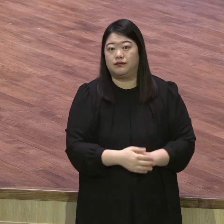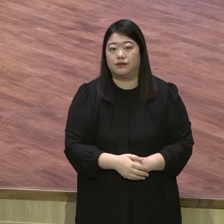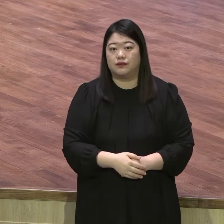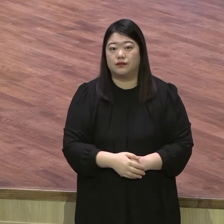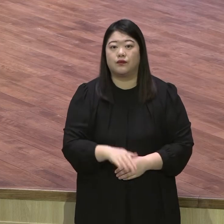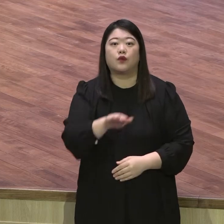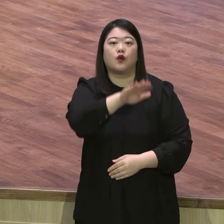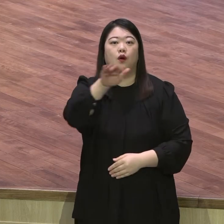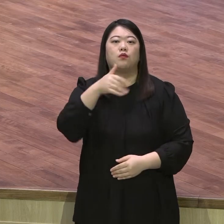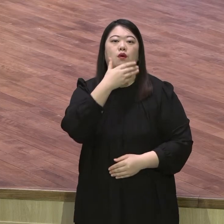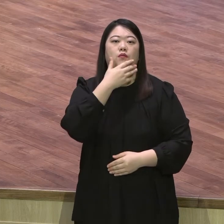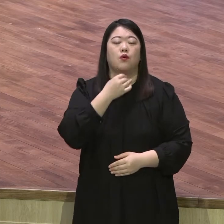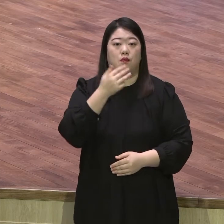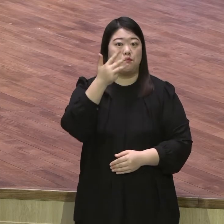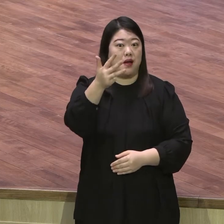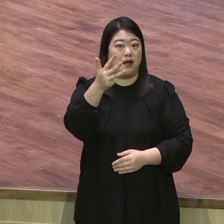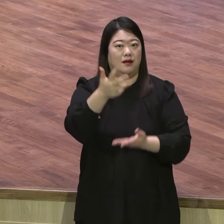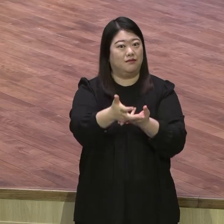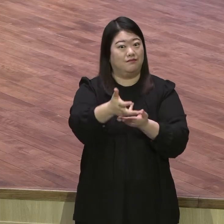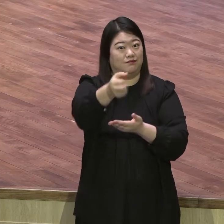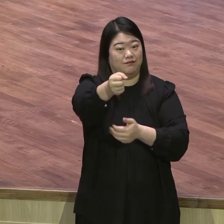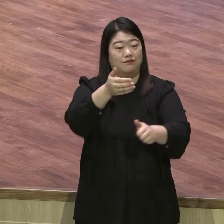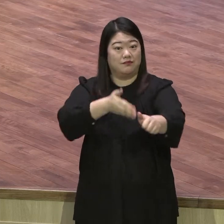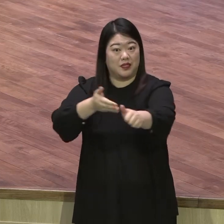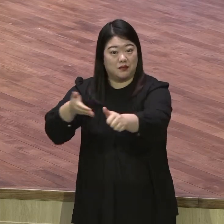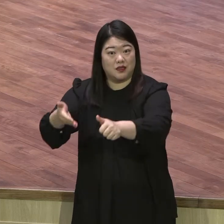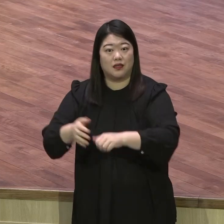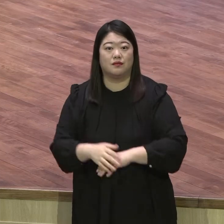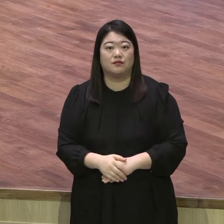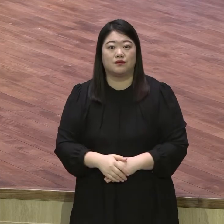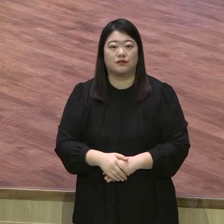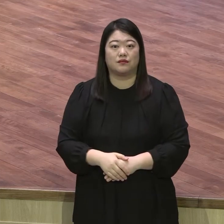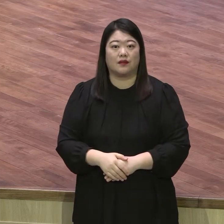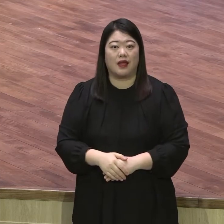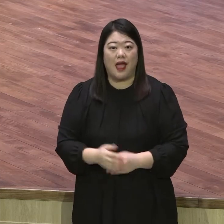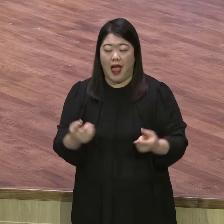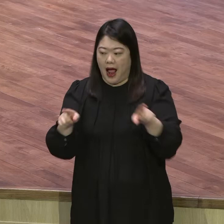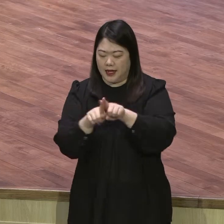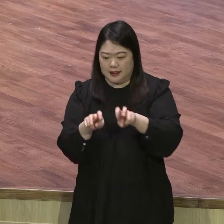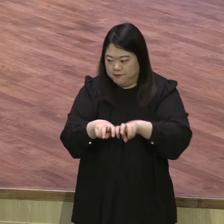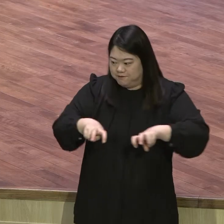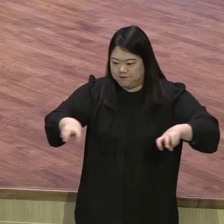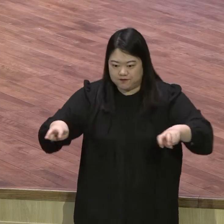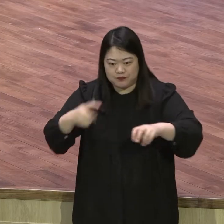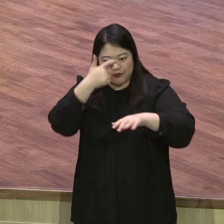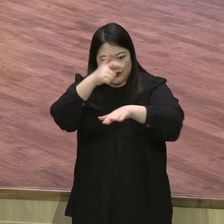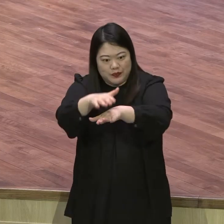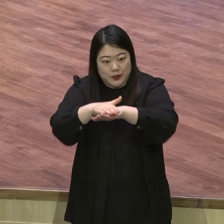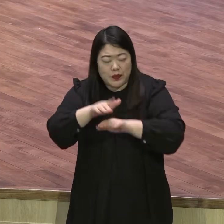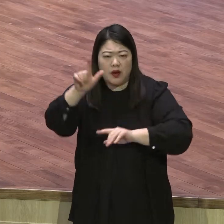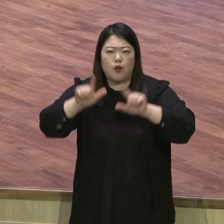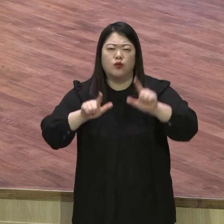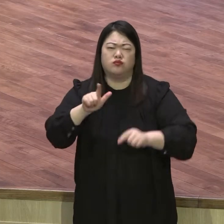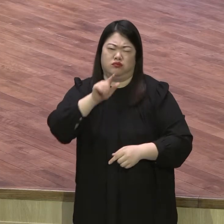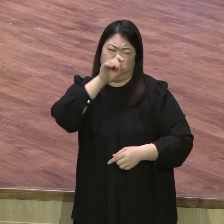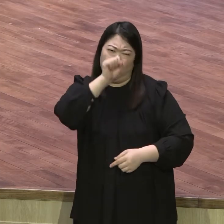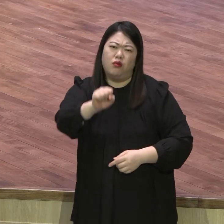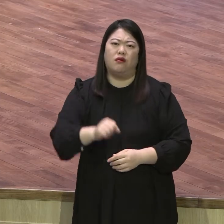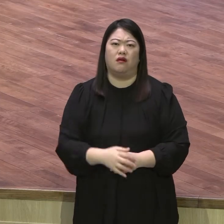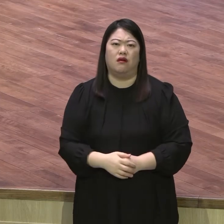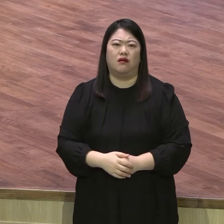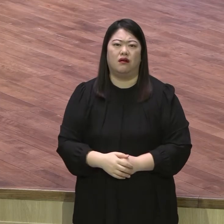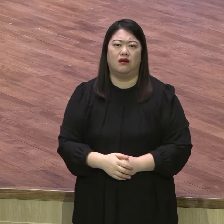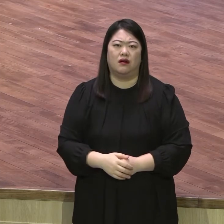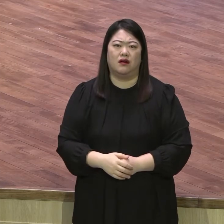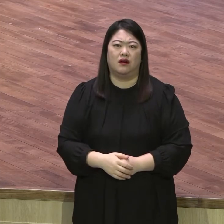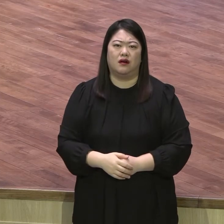다 들어가시기 바랍니다. 예배드리는 모습이 얼마나 아름다워요. 얼마나 같이 예배드리는 게 행복해요. 이 예배가 하나님께서 하도